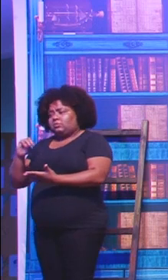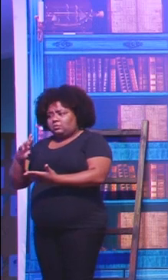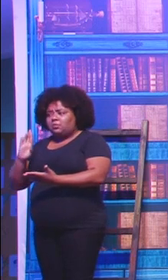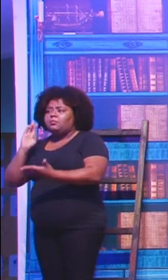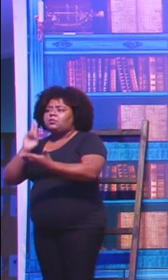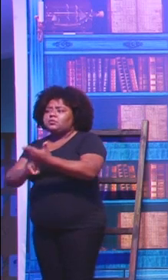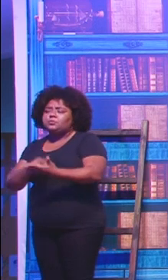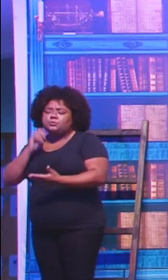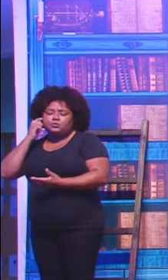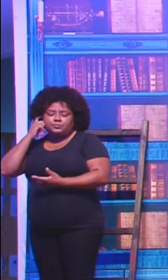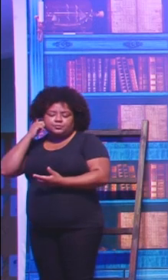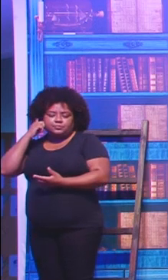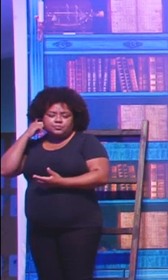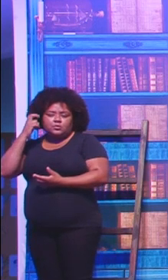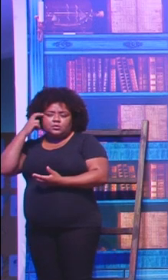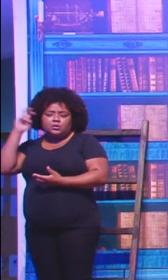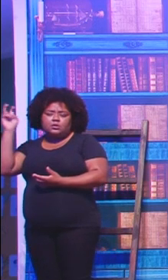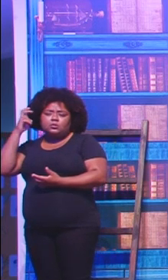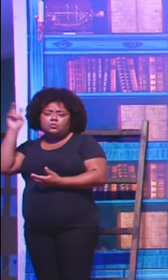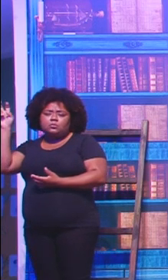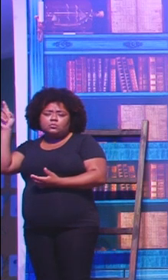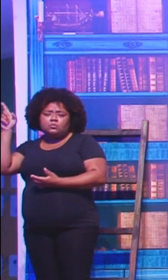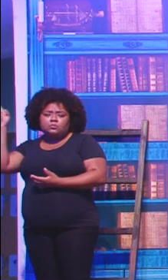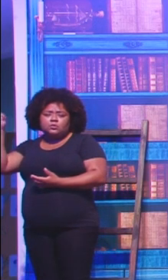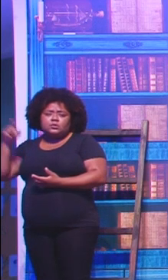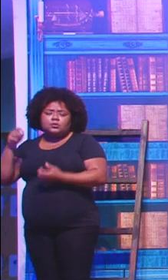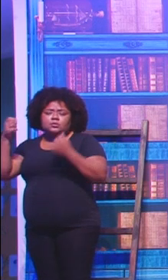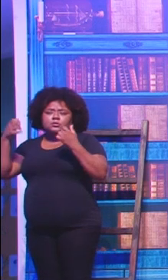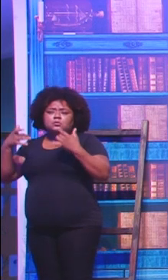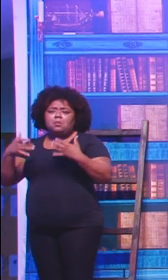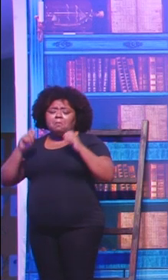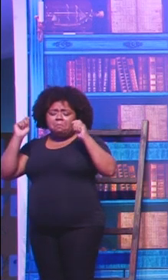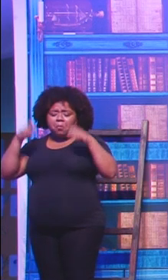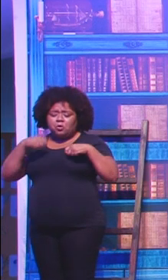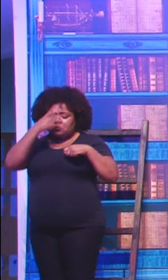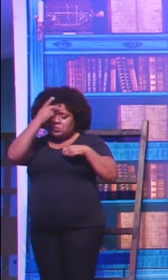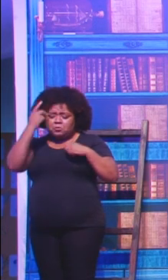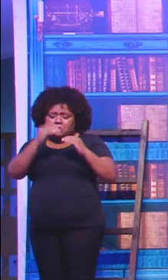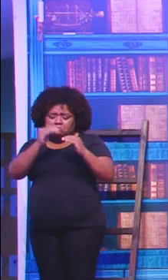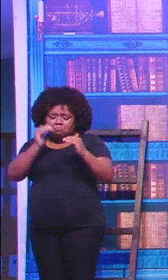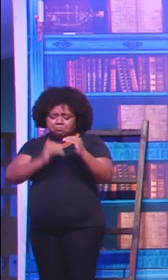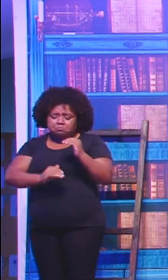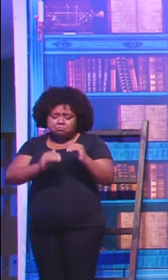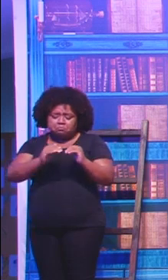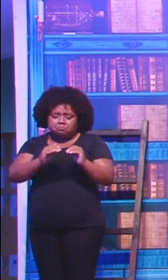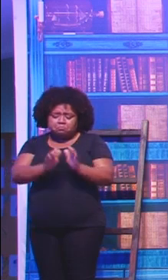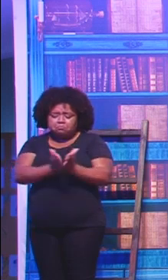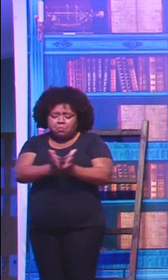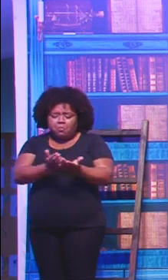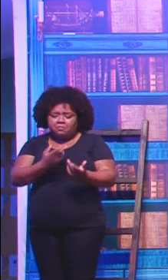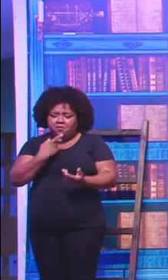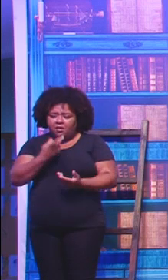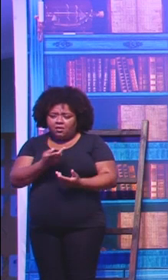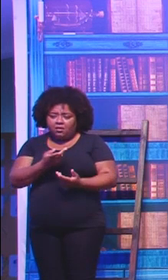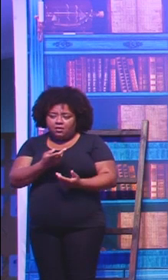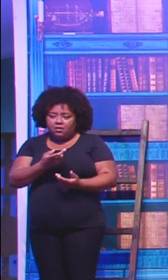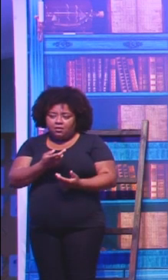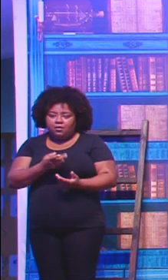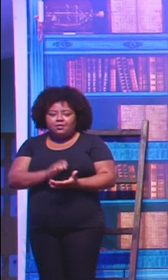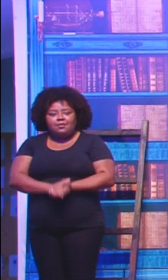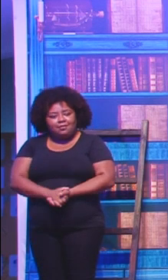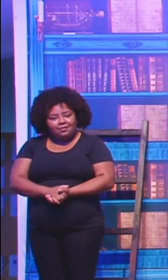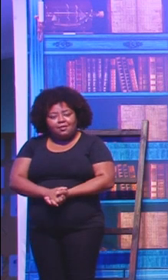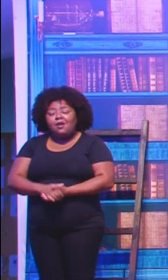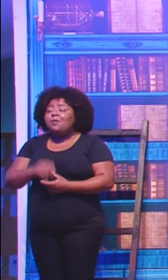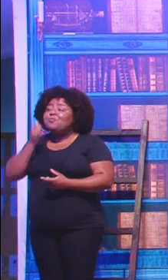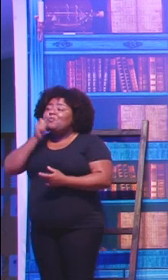Gayatri Spivak, se fez lá em Pódio Subalterno falar, porque, de repente, quem mais fala no livro é uma mulher sem a língua.